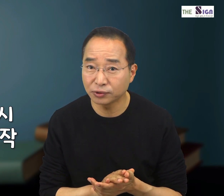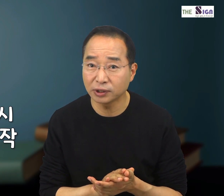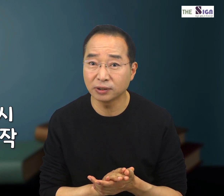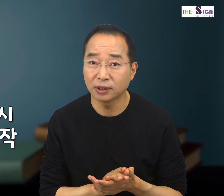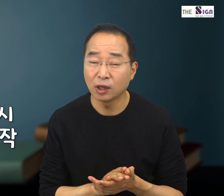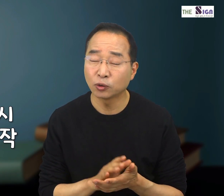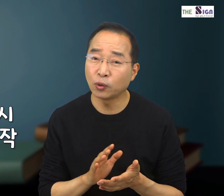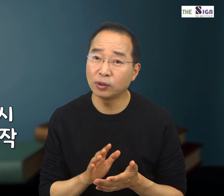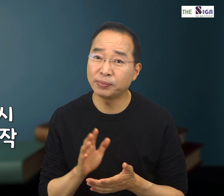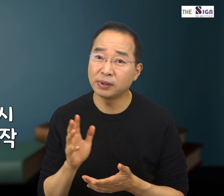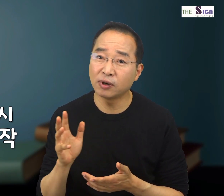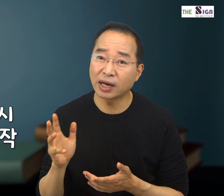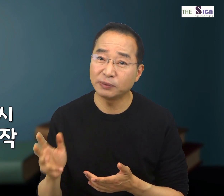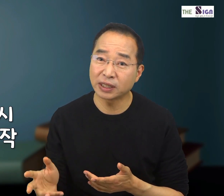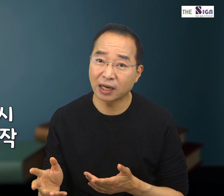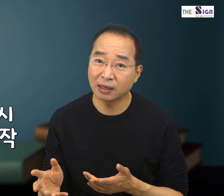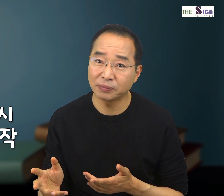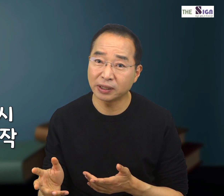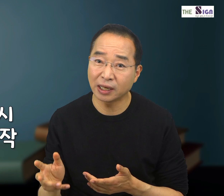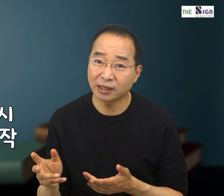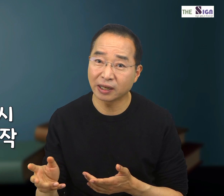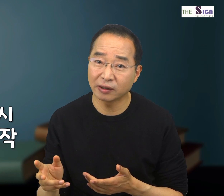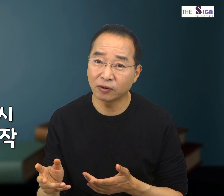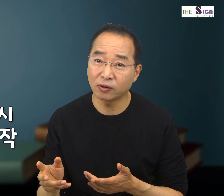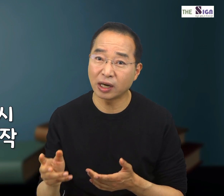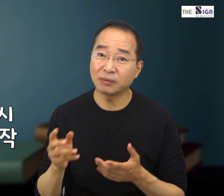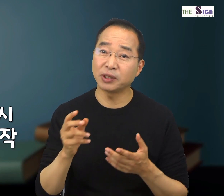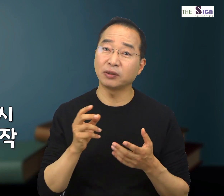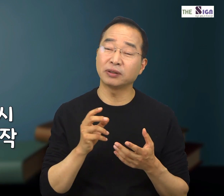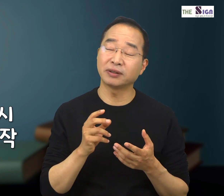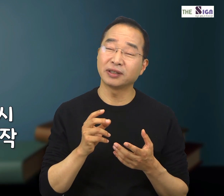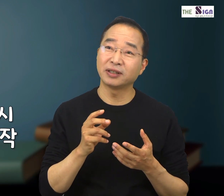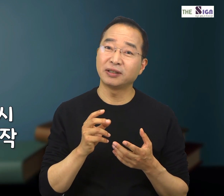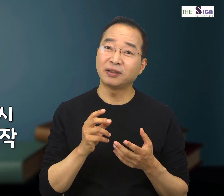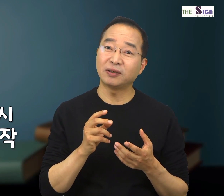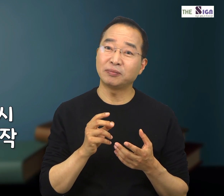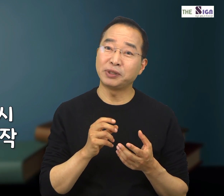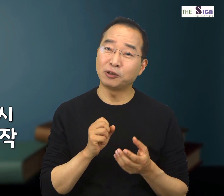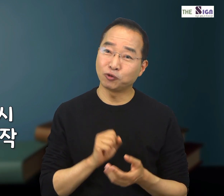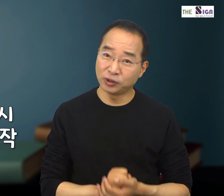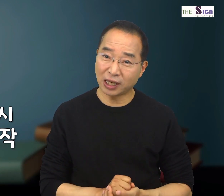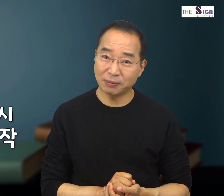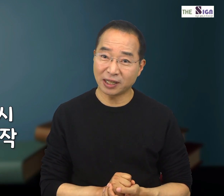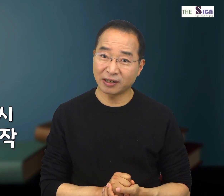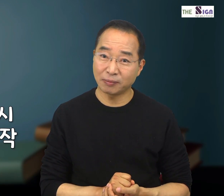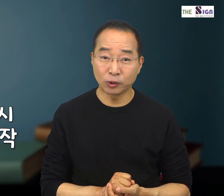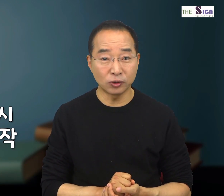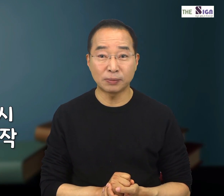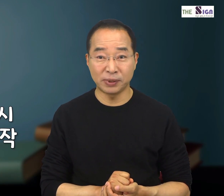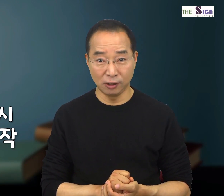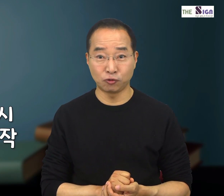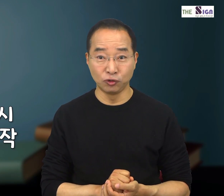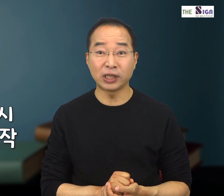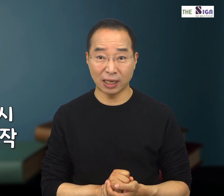외상장부는 돈을 빌려간 사람이 할까요? 아니면 빌려준 사람이 할까요? 보통 이제 빌려준